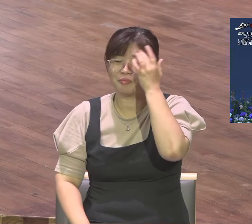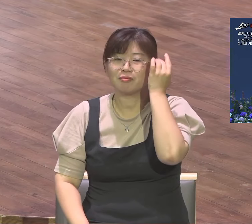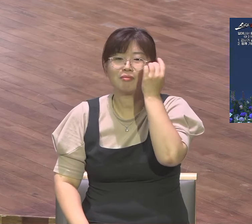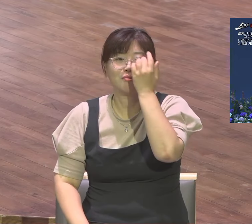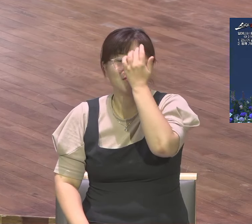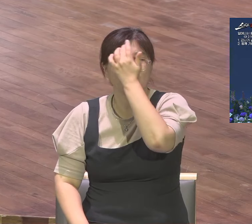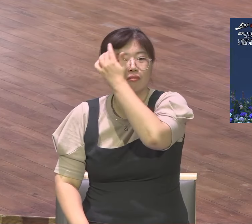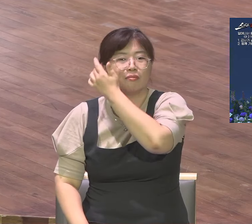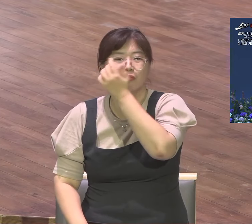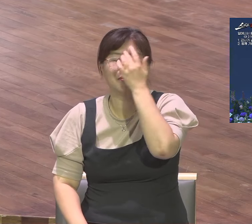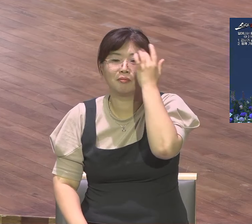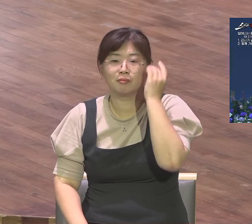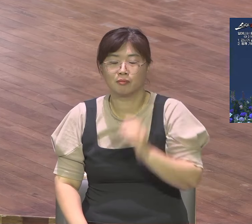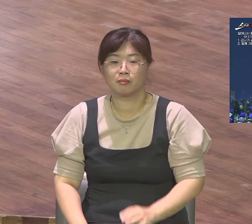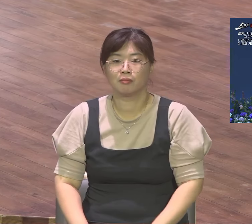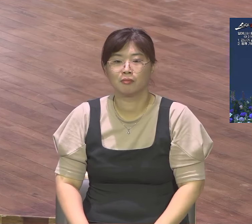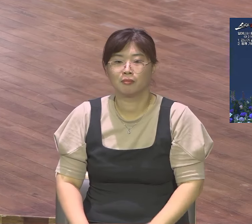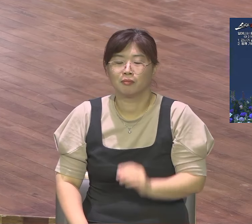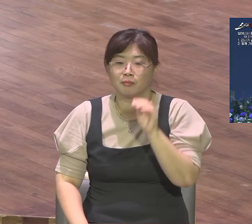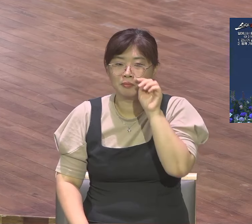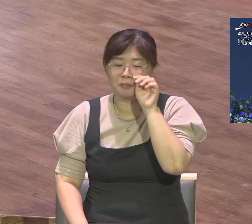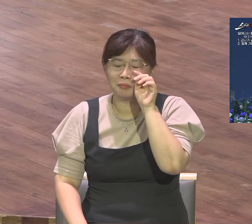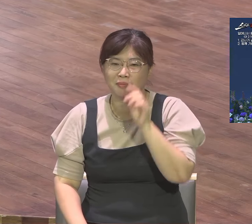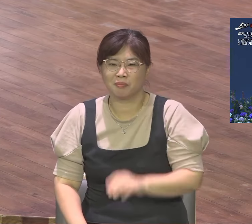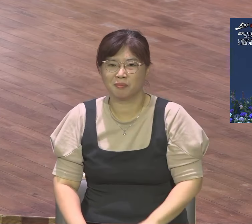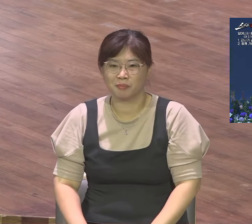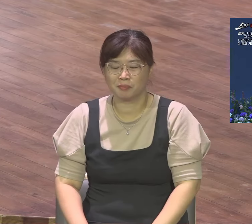똑같은 상황에 긍정적이냐 부정적이냐.